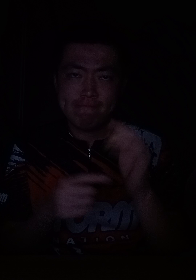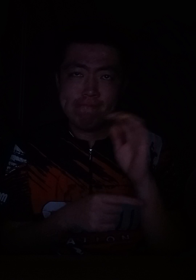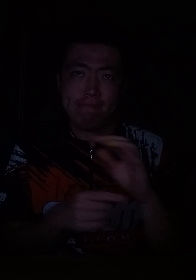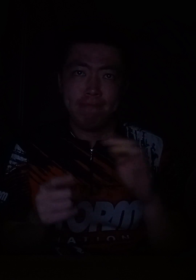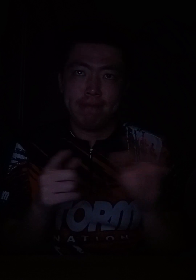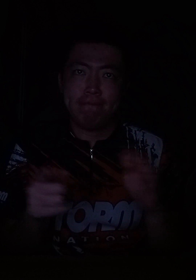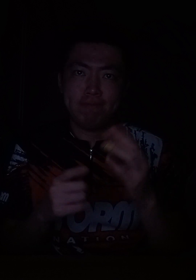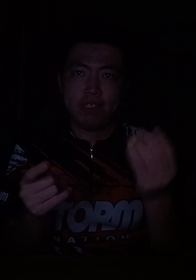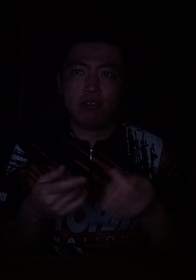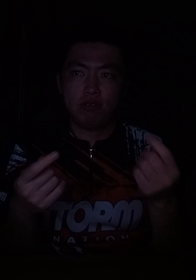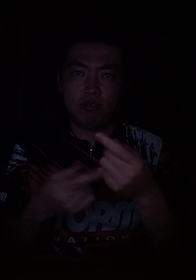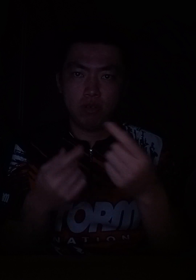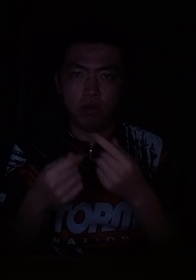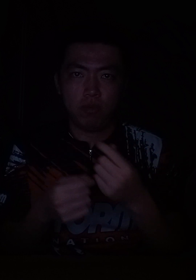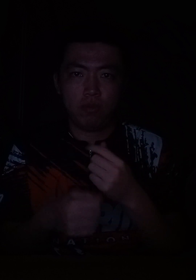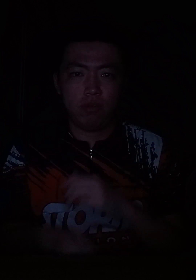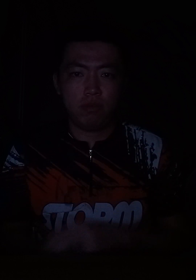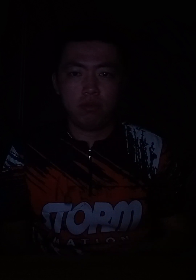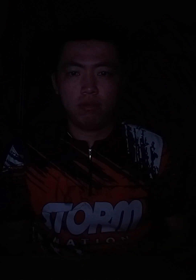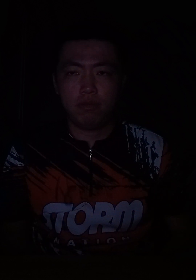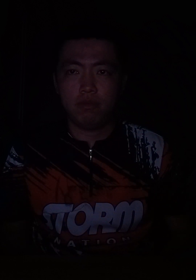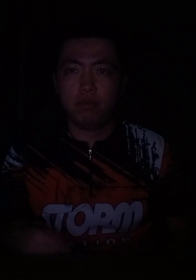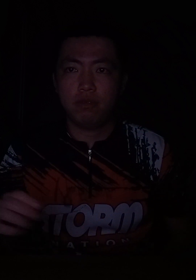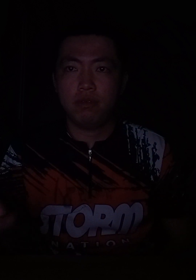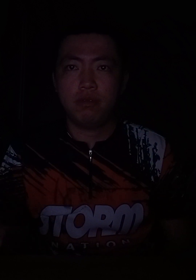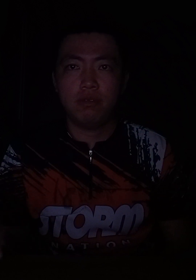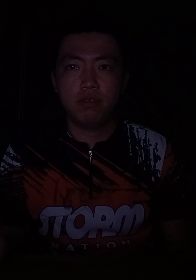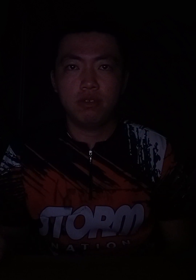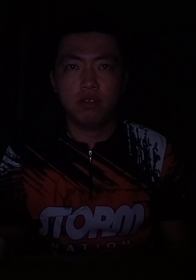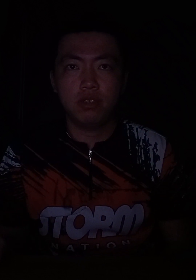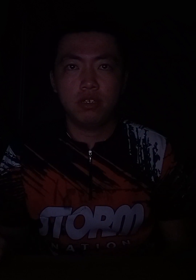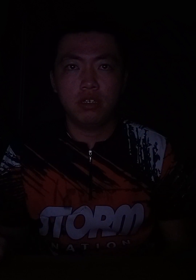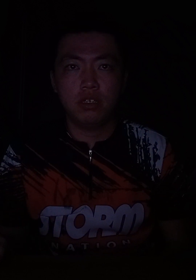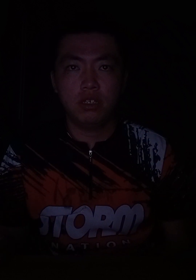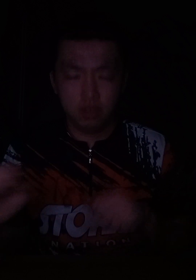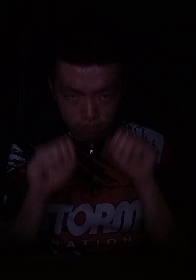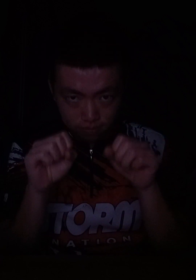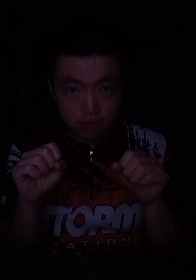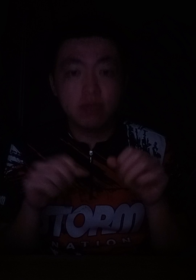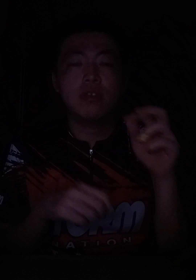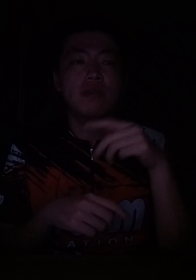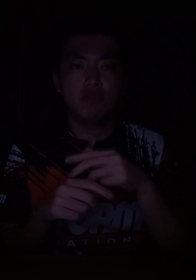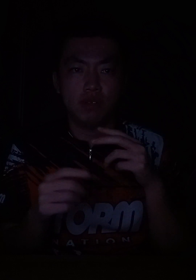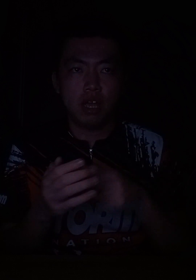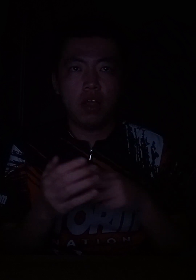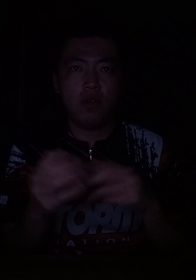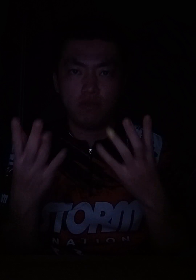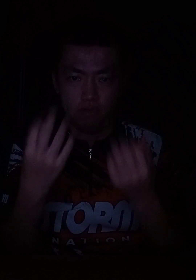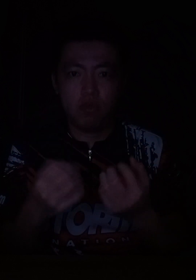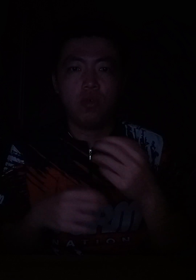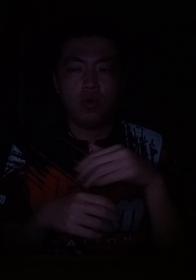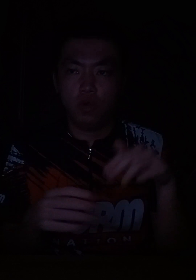입수해 현지에서 검거했습니다. SBS 여영규입니다. 네, 안녕하십니까. 김현우입니다. 더 많은 뉴스와 라이브 이벤트를